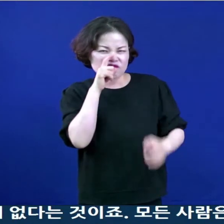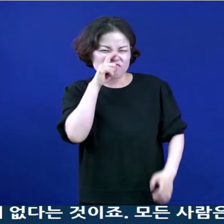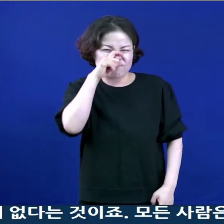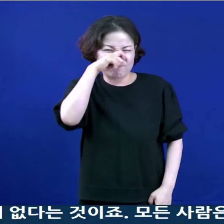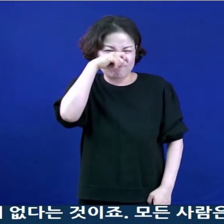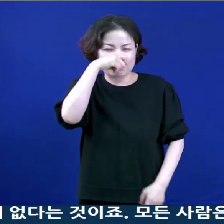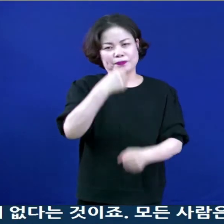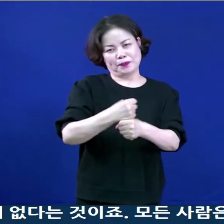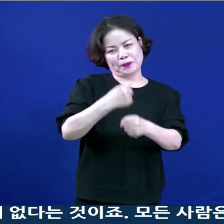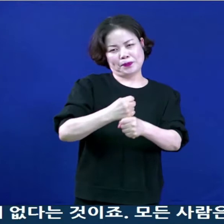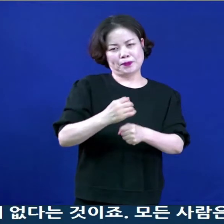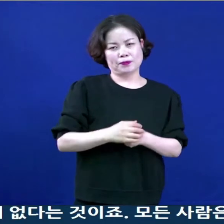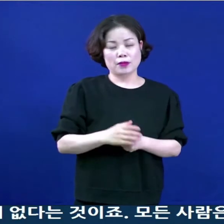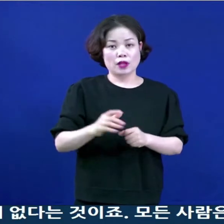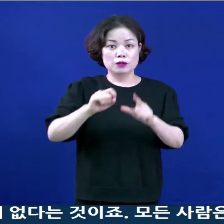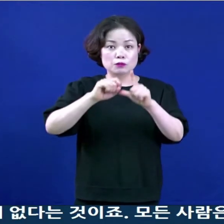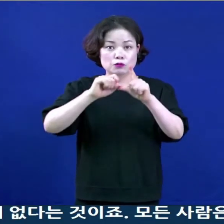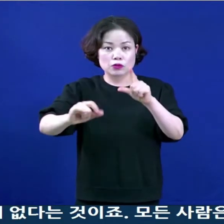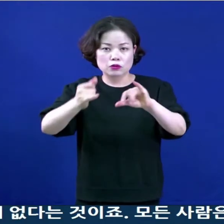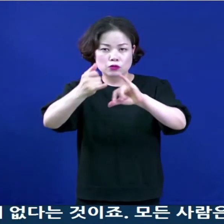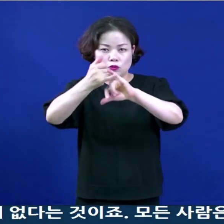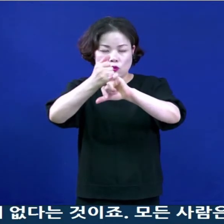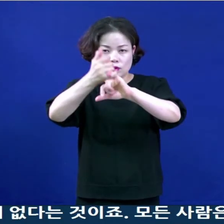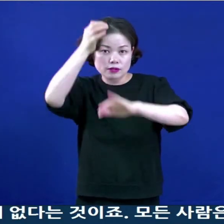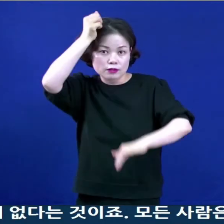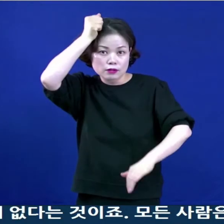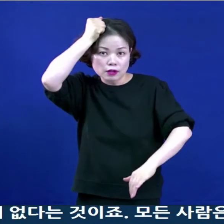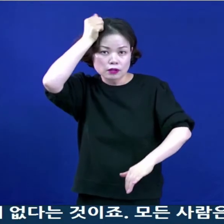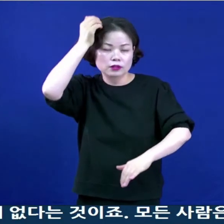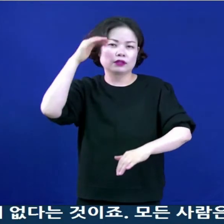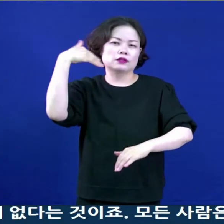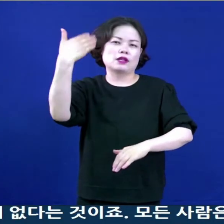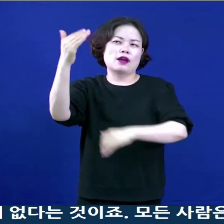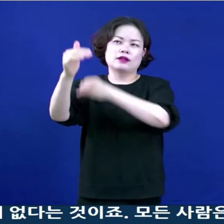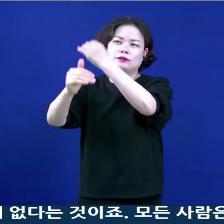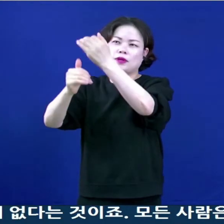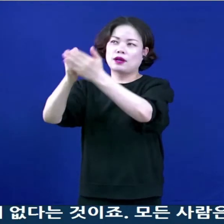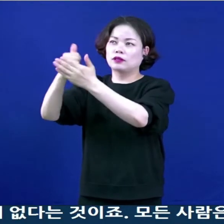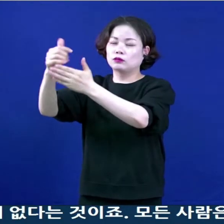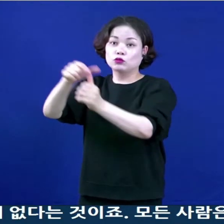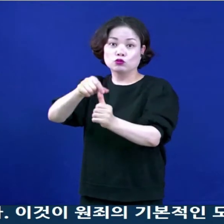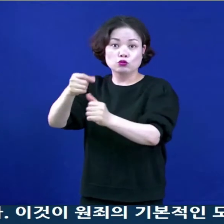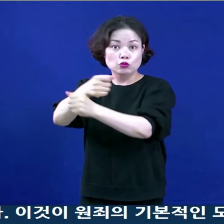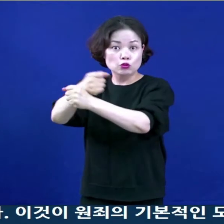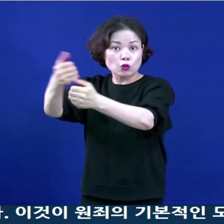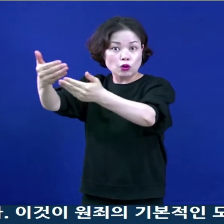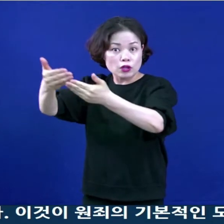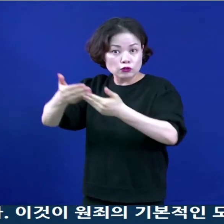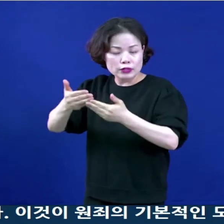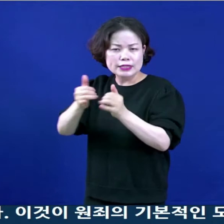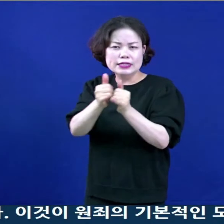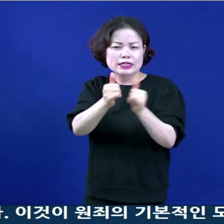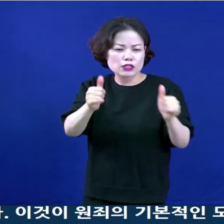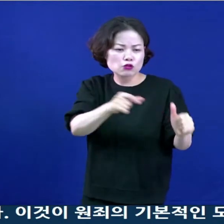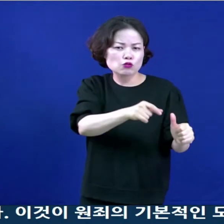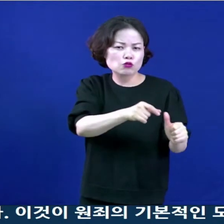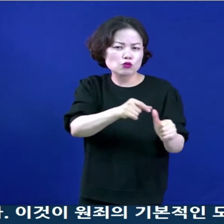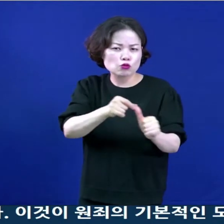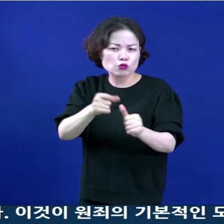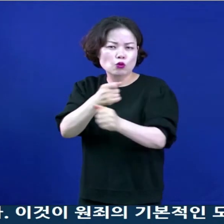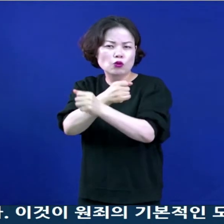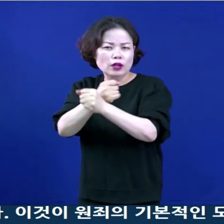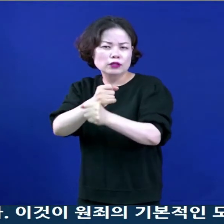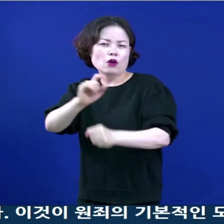얘기를 합니다. 이 부분을 우리가 반드시 짚어야 뒤에 하나님이 우리를 구속하는, 인간을 구속하는 것이